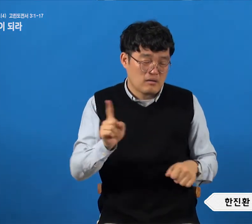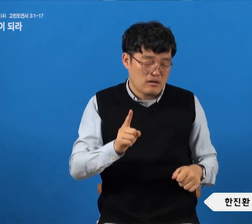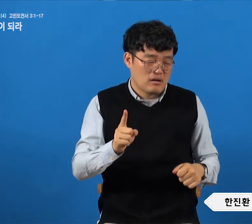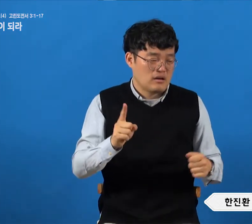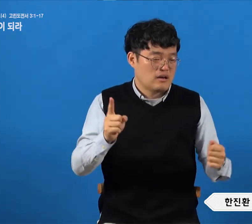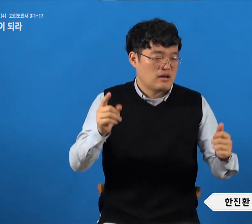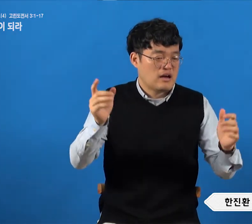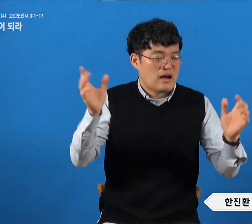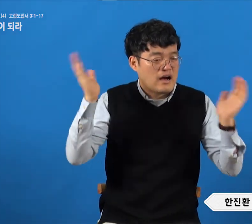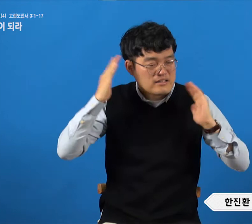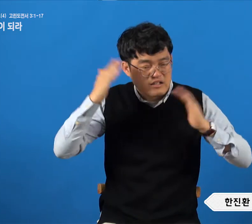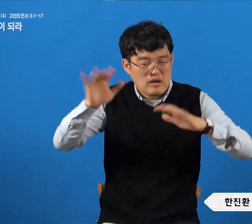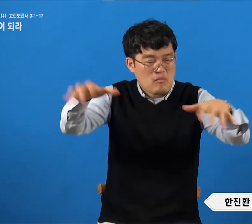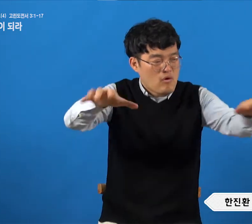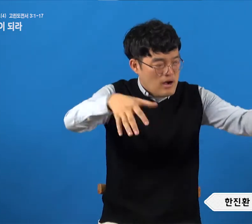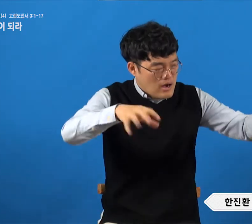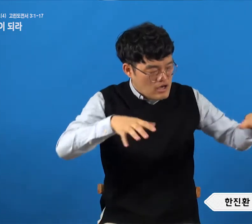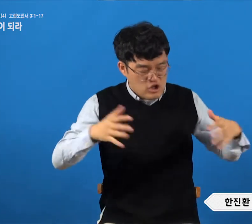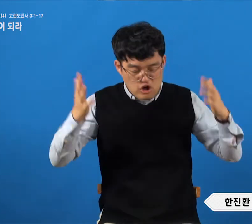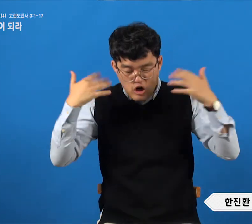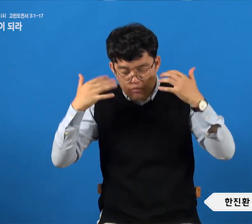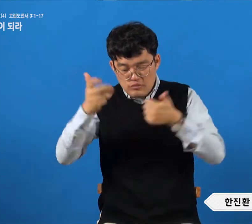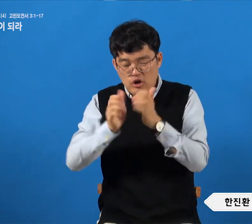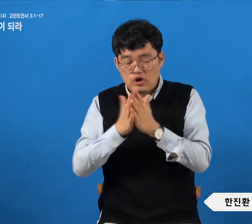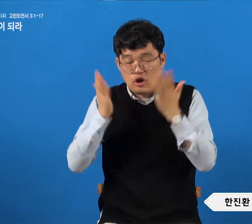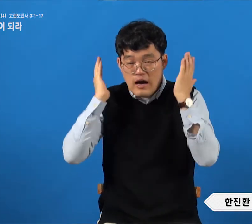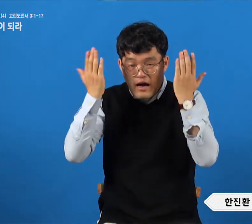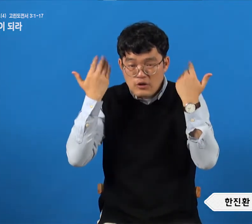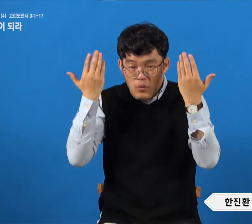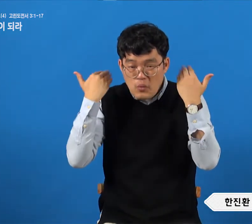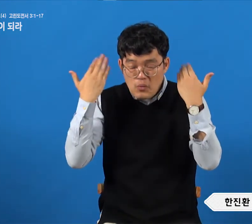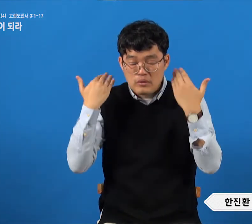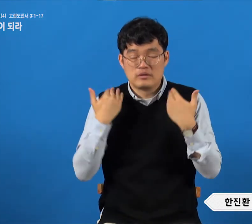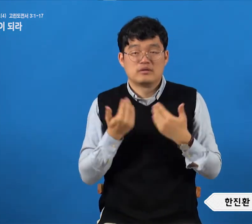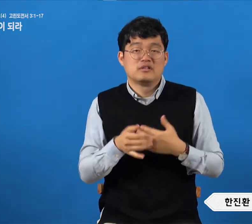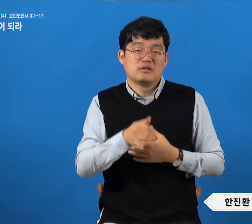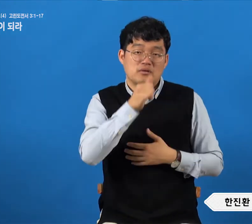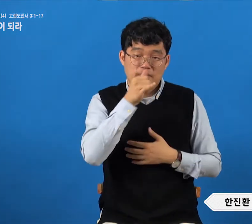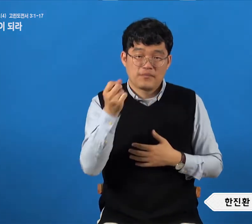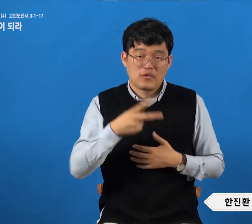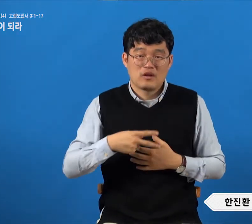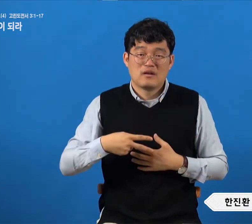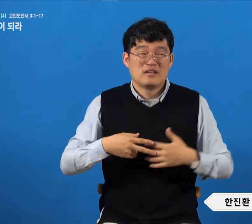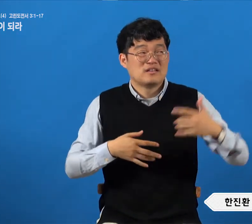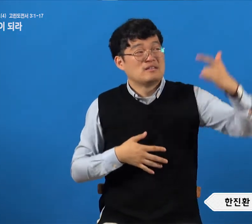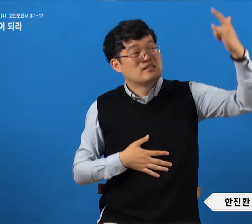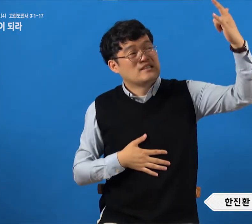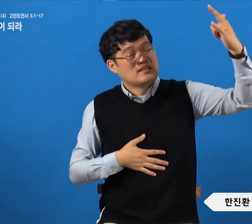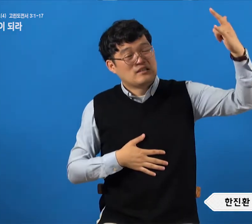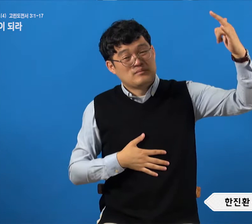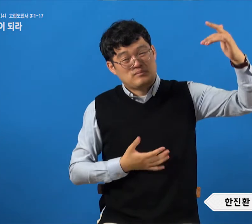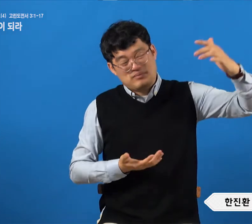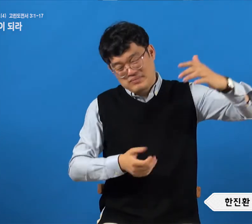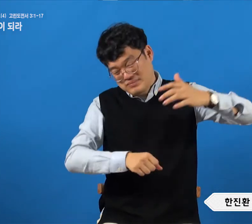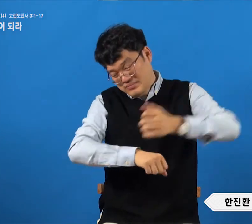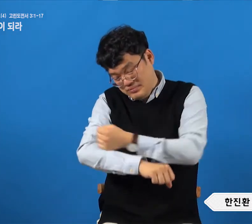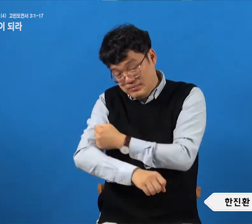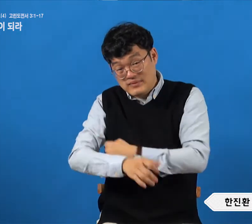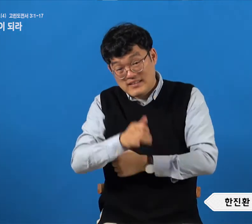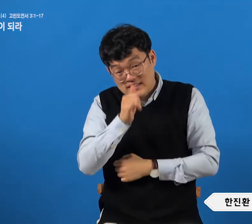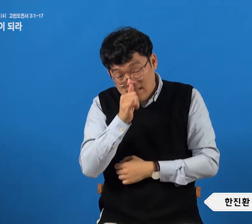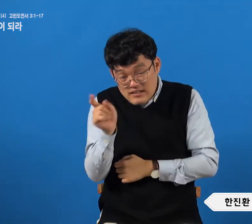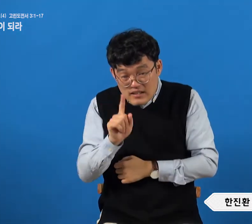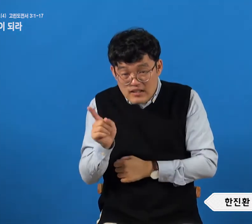그냥 아이들 불러 모아서 여름 성경학교 하던 것 또 그 대학교 밑에서 가가호호